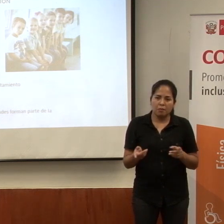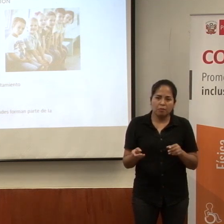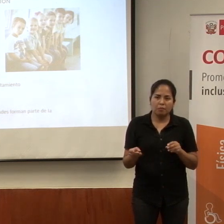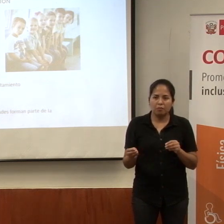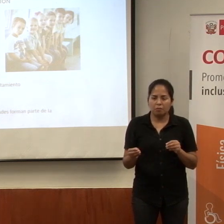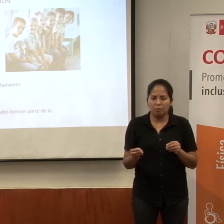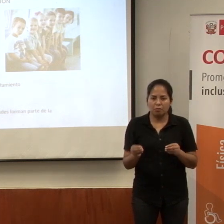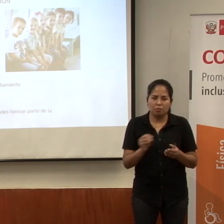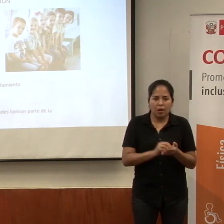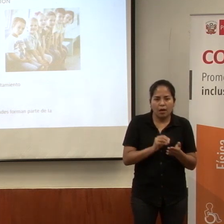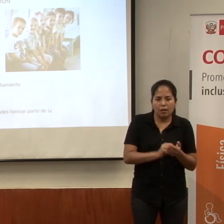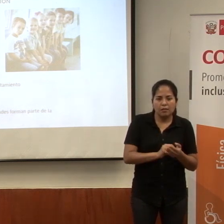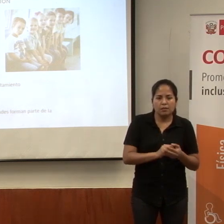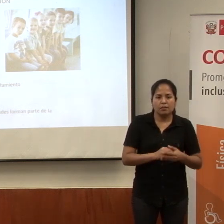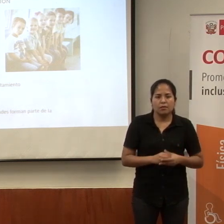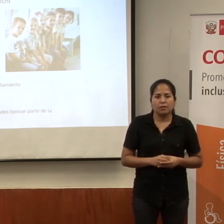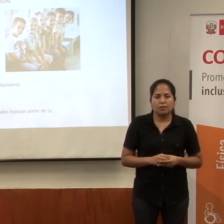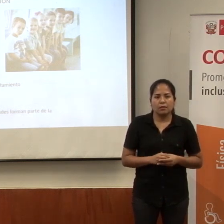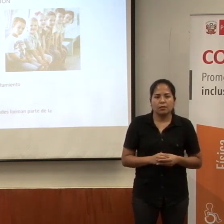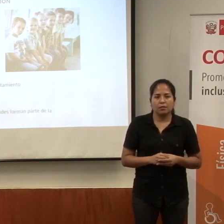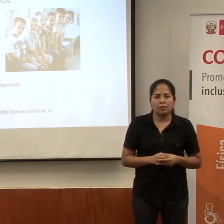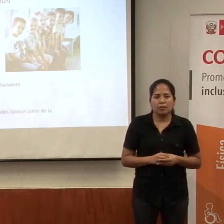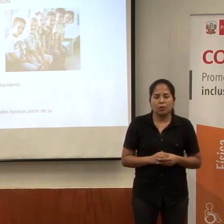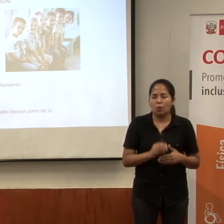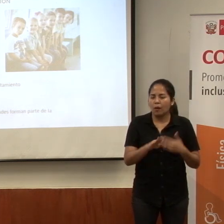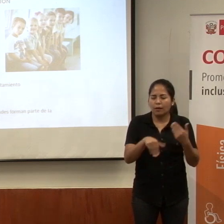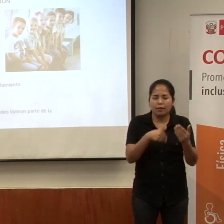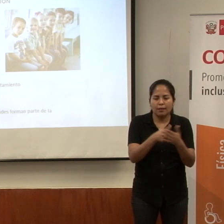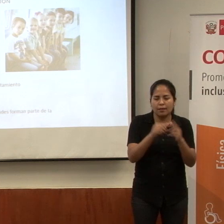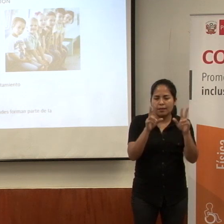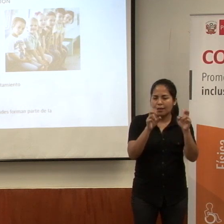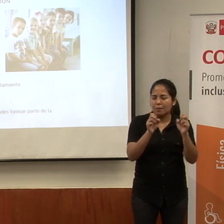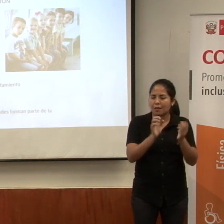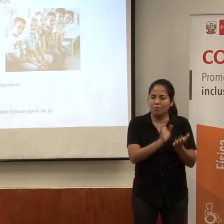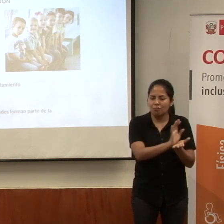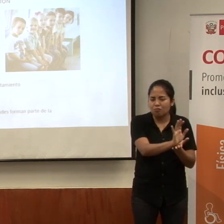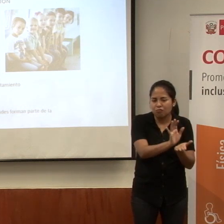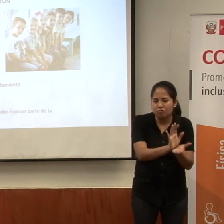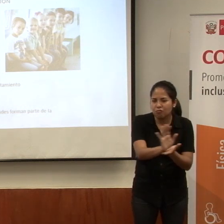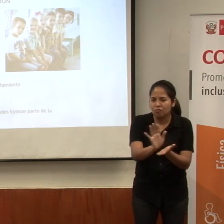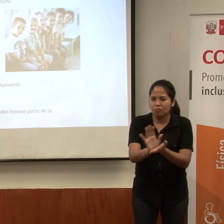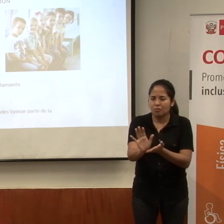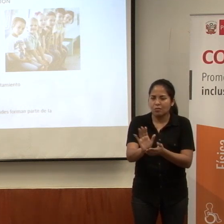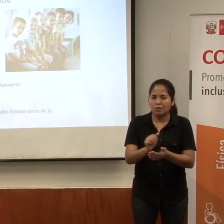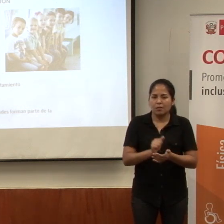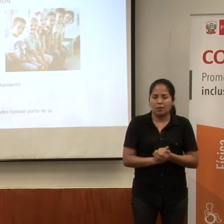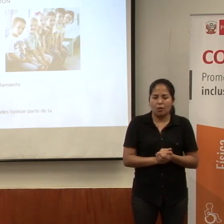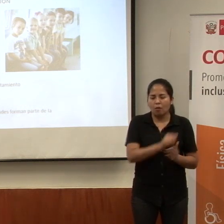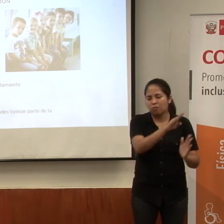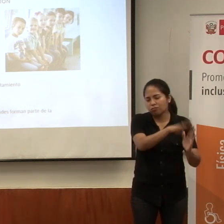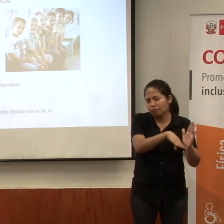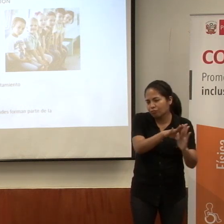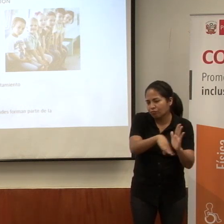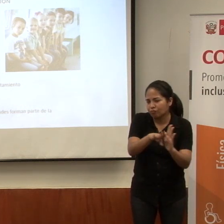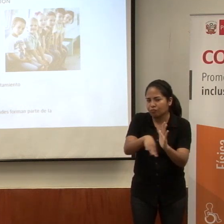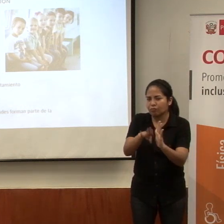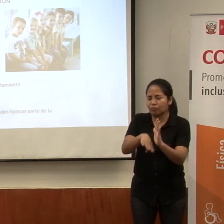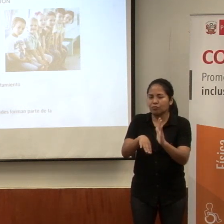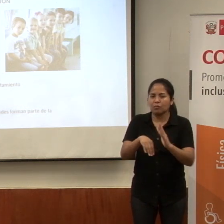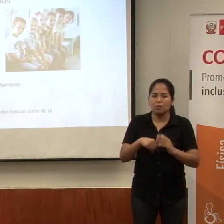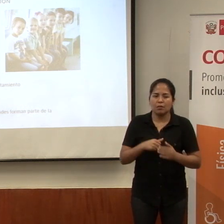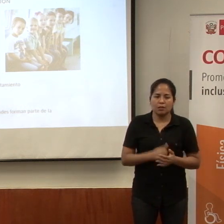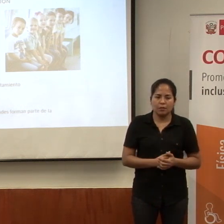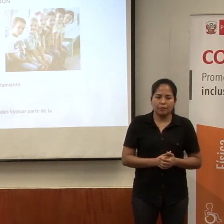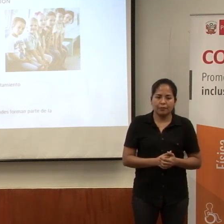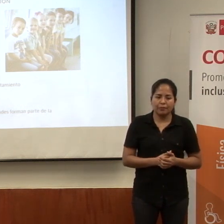también de cosas que se pueden hacer desde el lado de la discriminación, porque la principal razón a veces para desvalorar o para no hacer